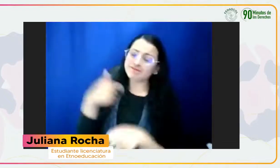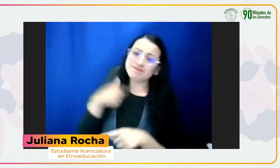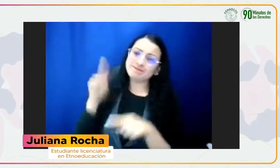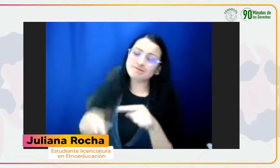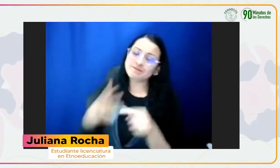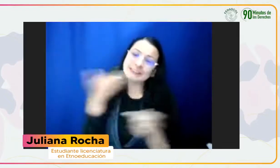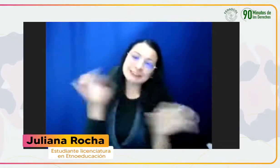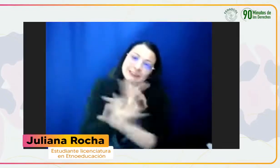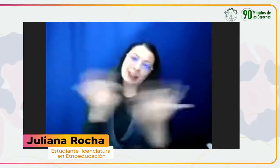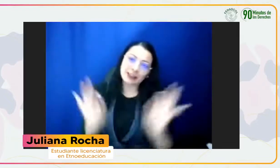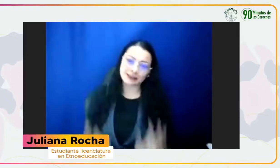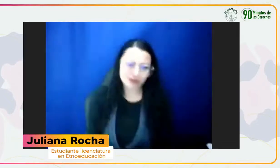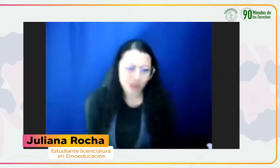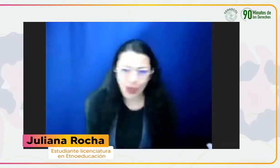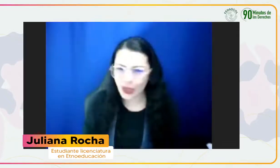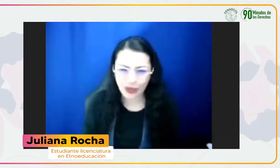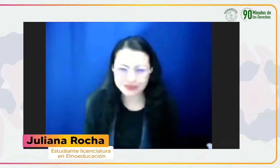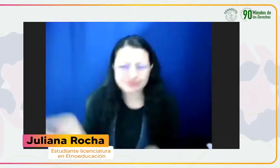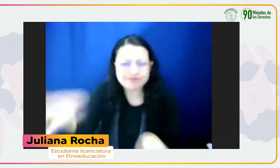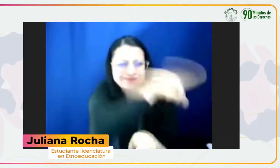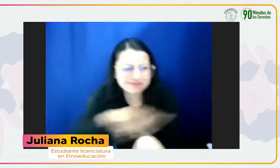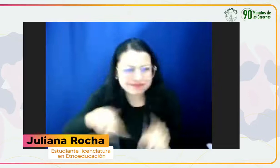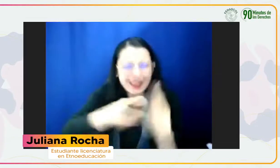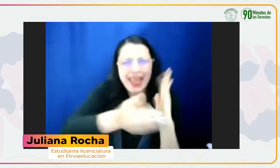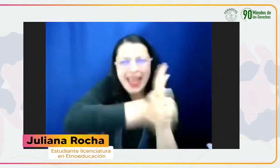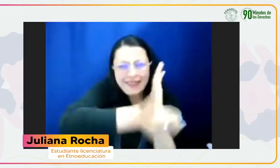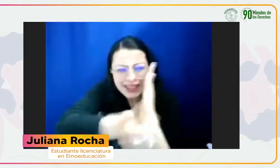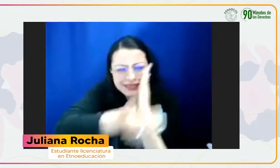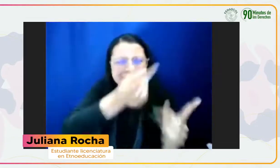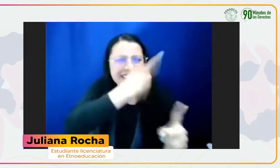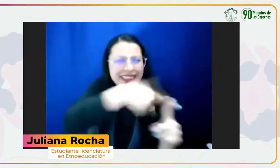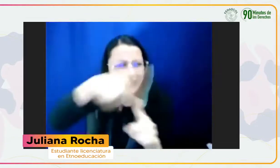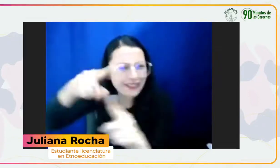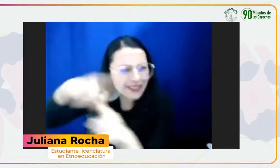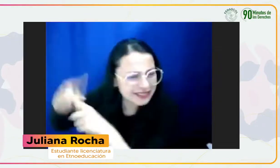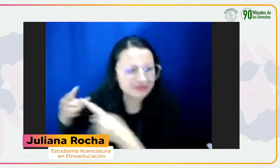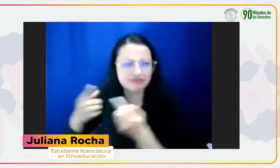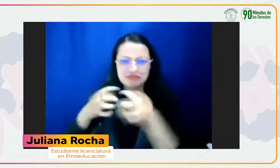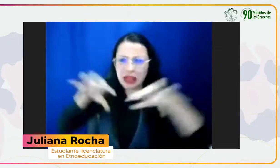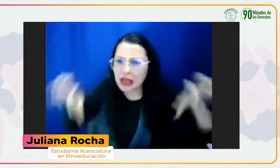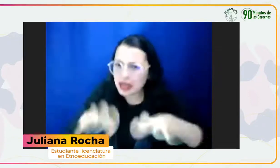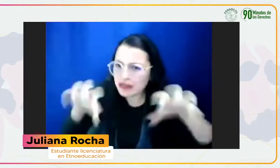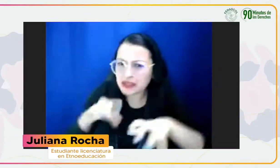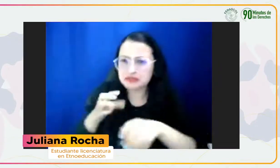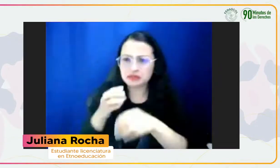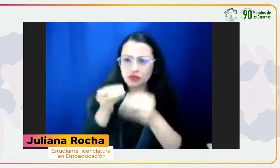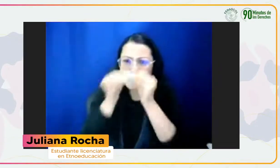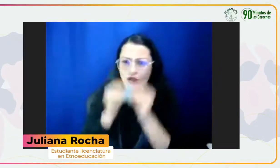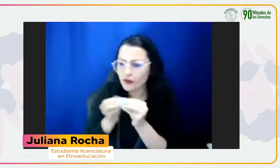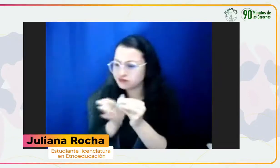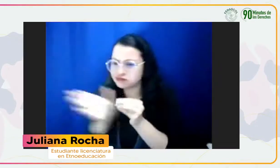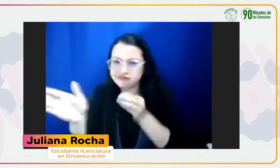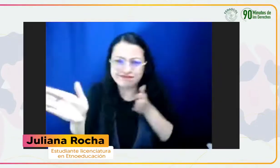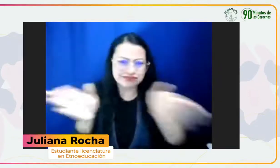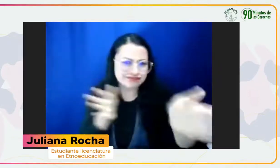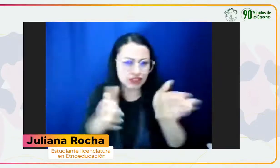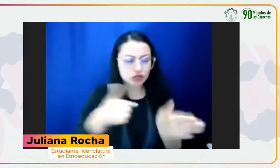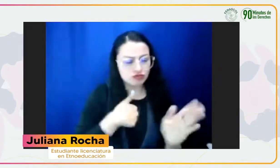todas iguales y no podemos participar en política porque es que no lo sabemos. No, sea, la diversidad entre las mujeres es muy grande y